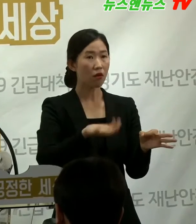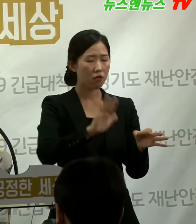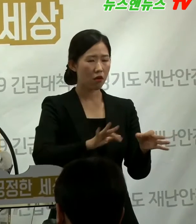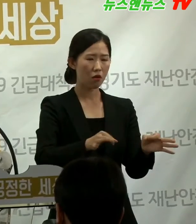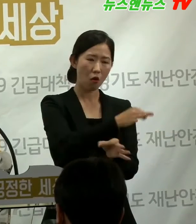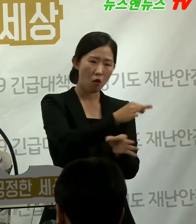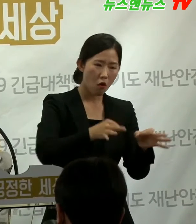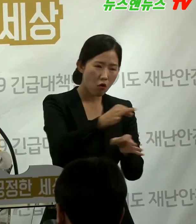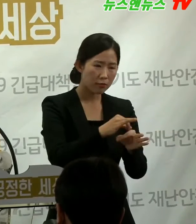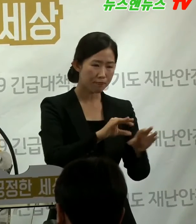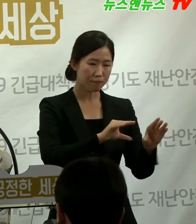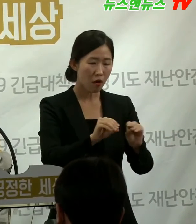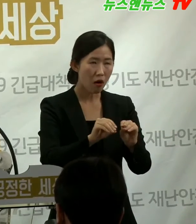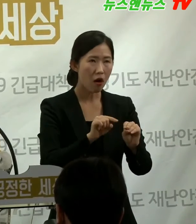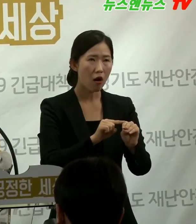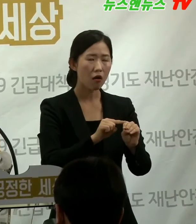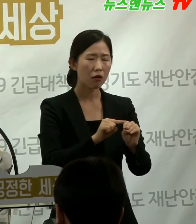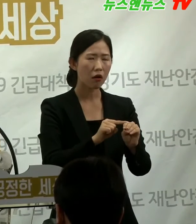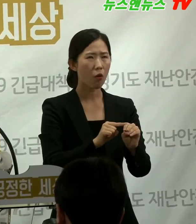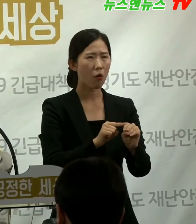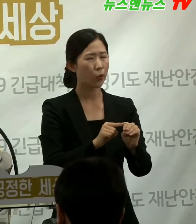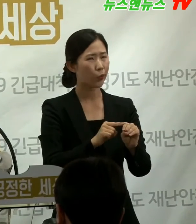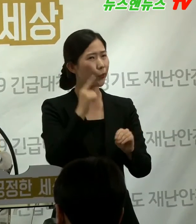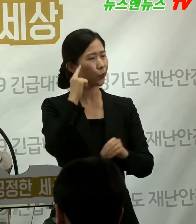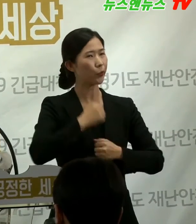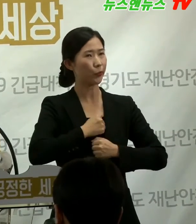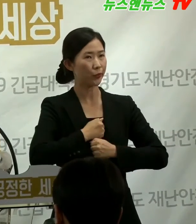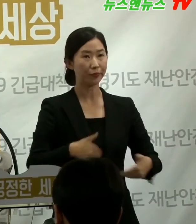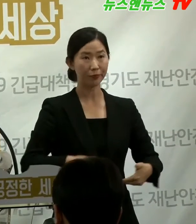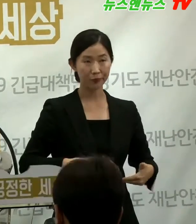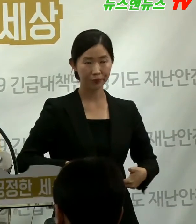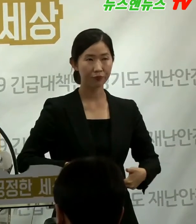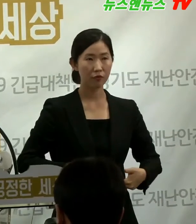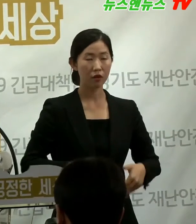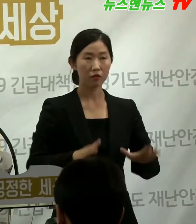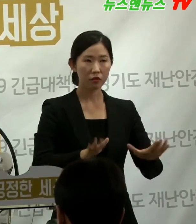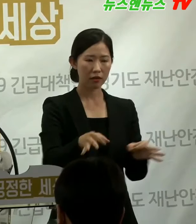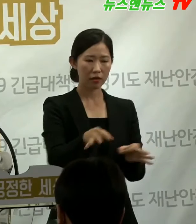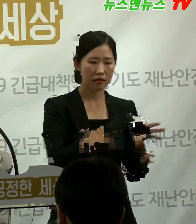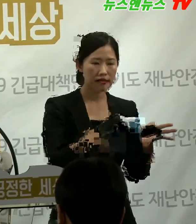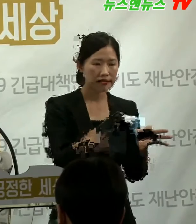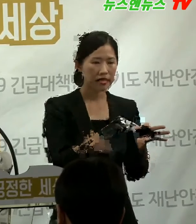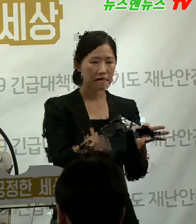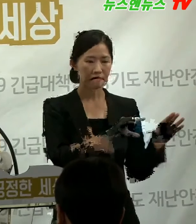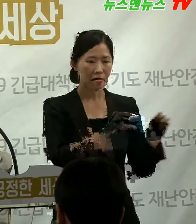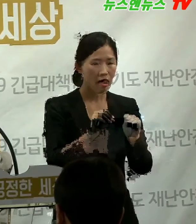합니다. 그래서 경제활동 제한은 최대한 피하기 위해서 노력했습니다.